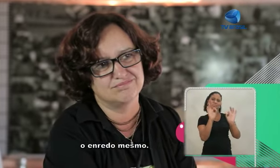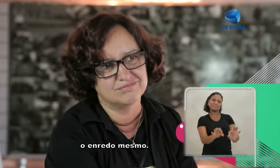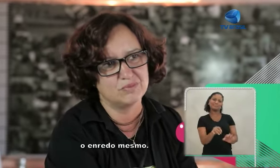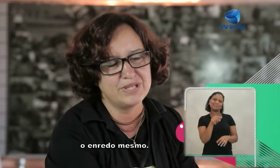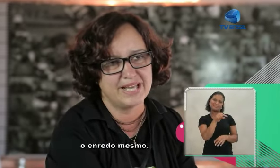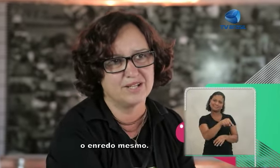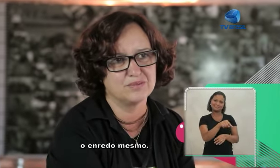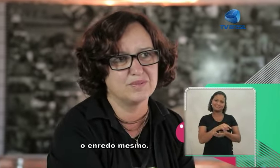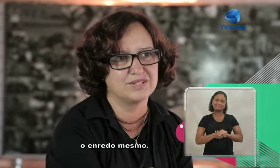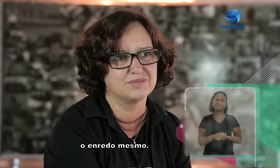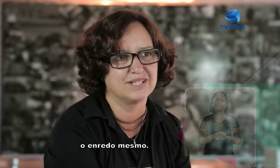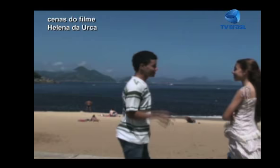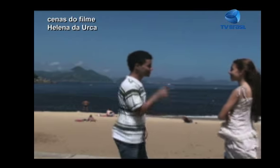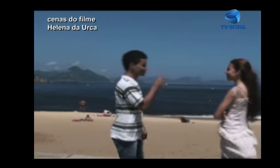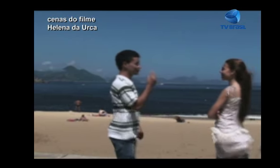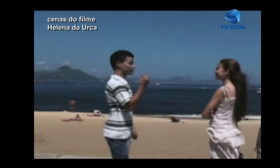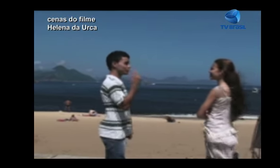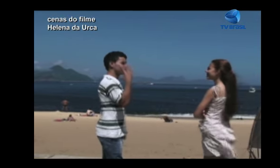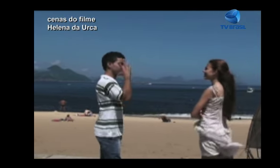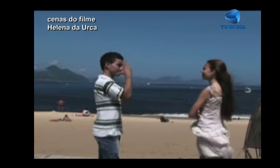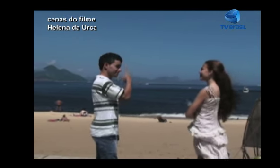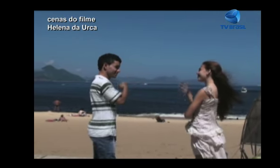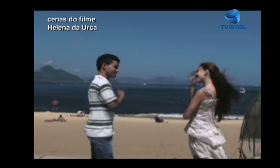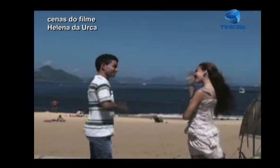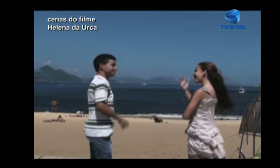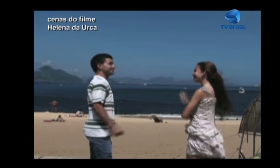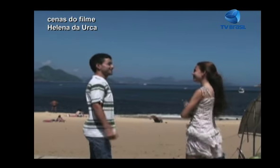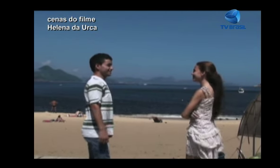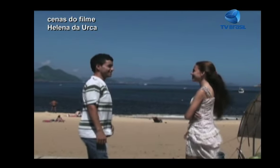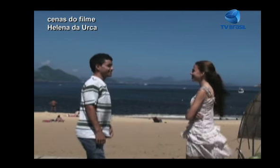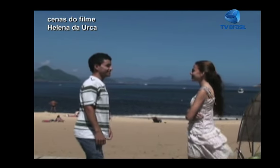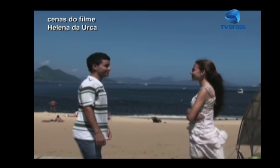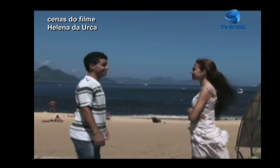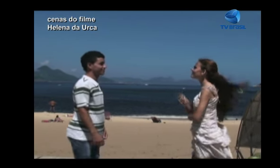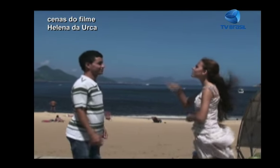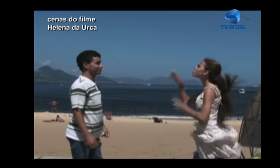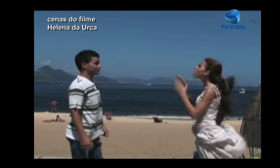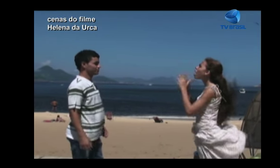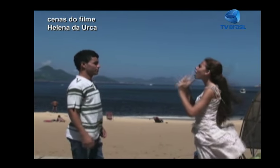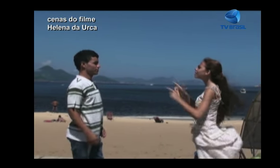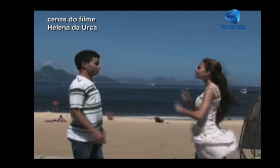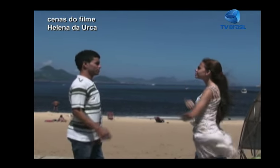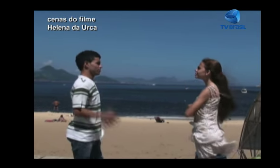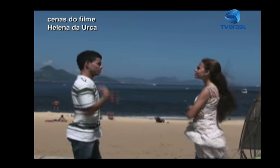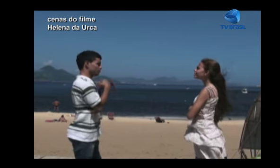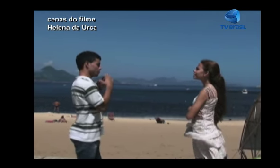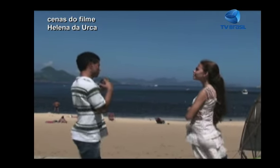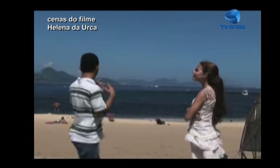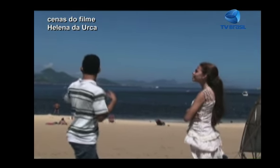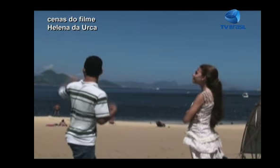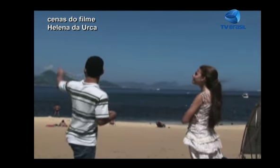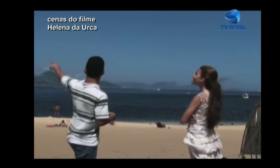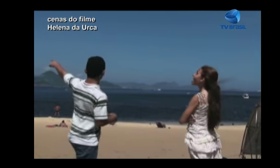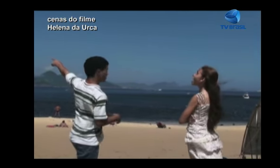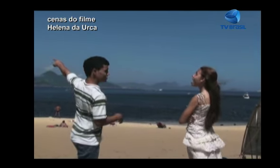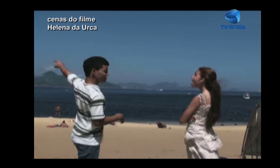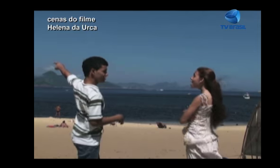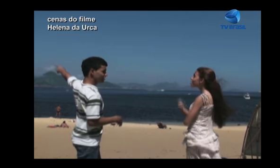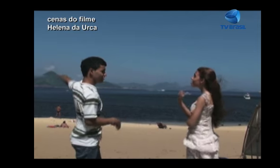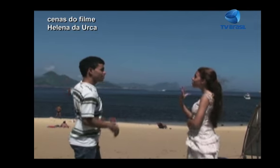O enredo mesmo, né? Cenas do filme. Rapaz se levanta e encontra a moça. Praia ao fundo. Eles se expressam em libras. Voz